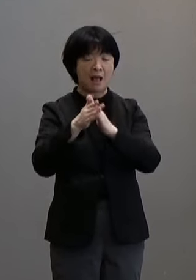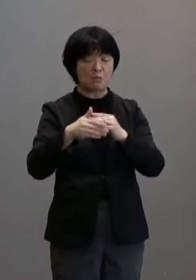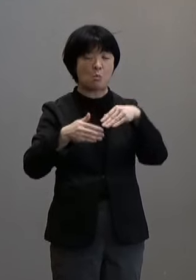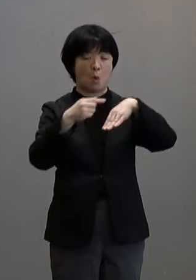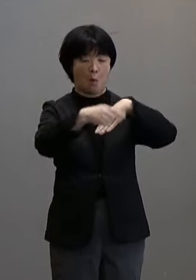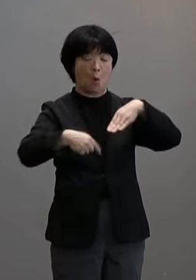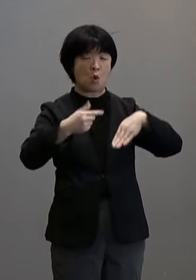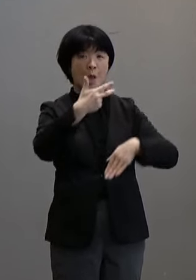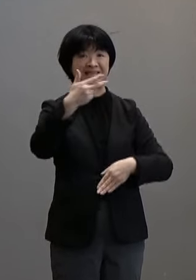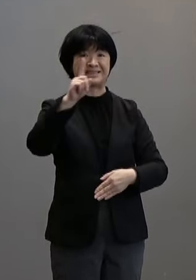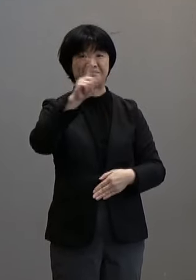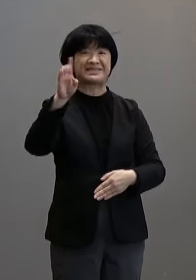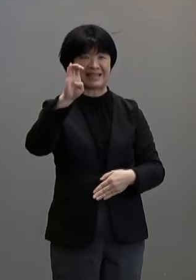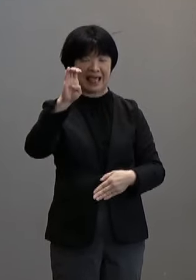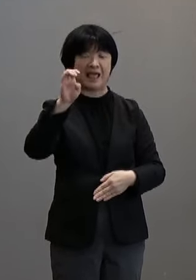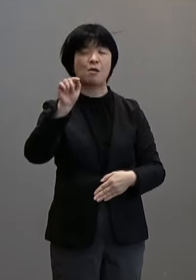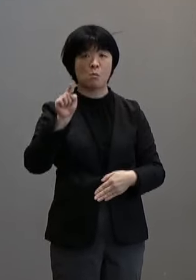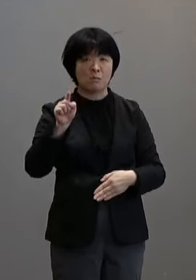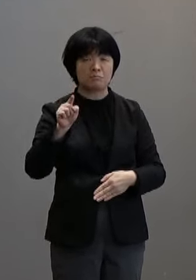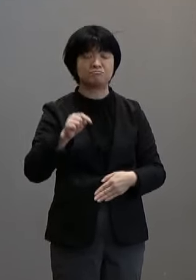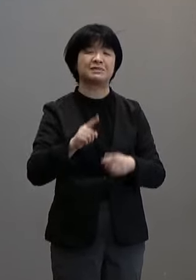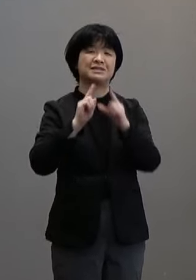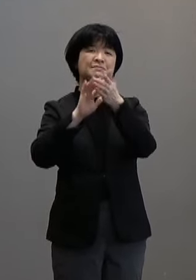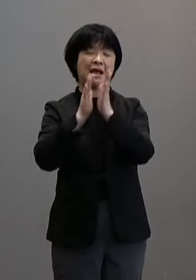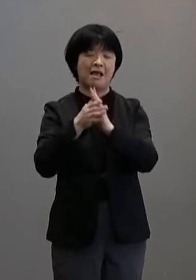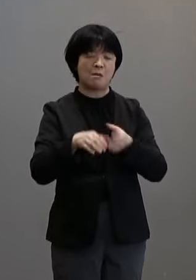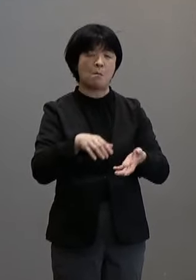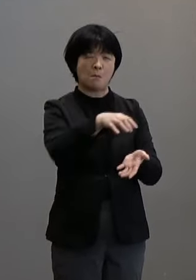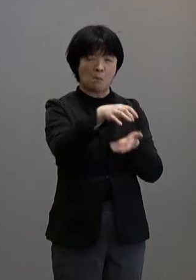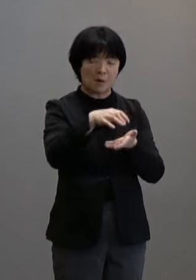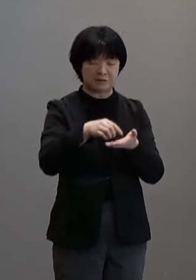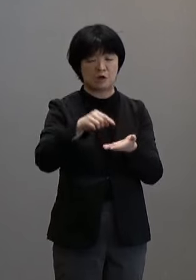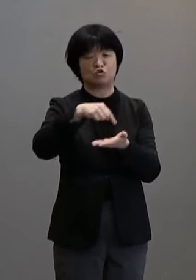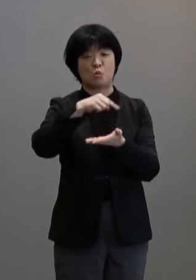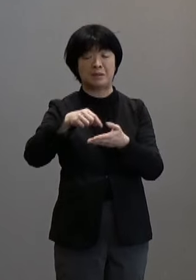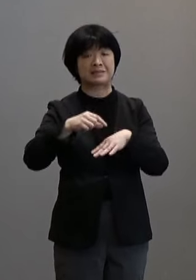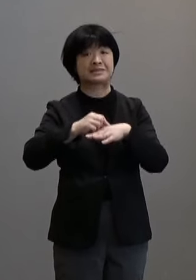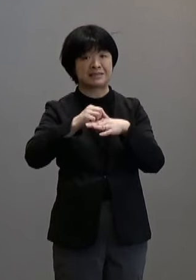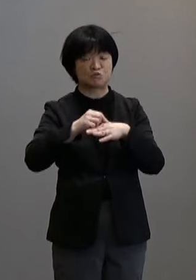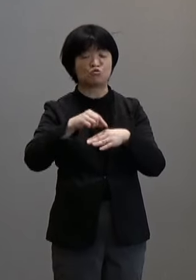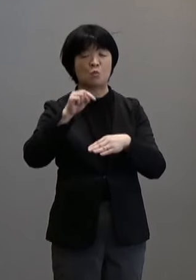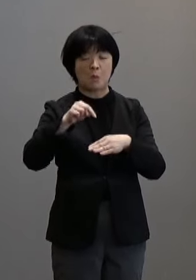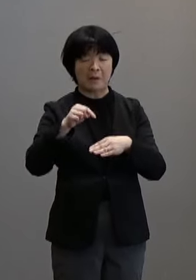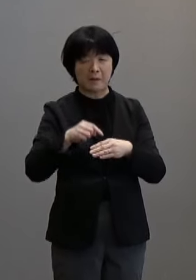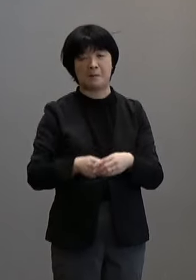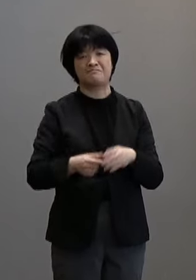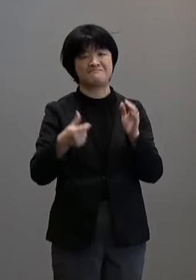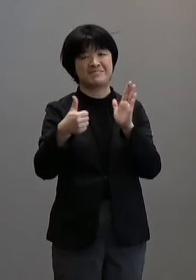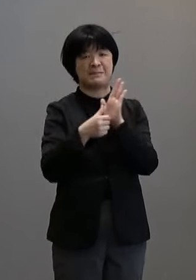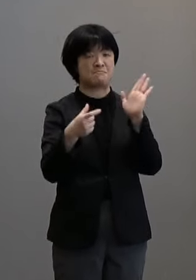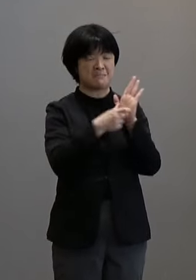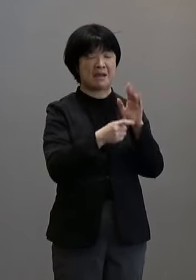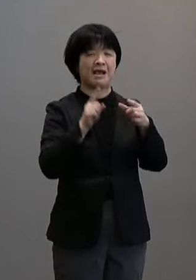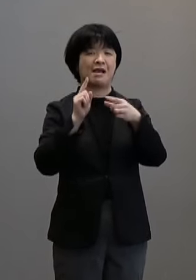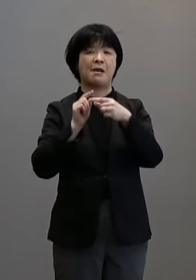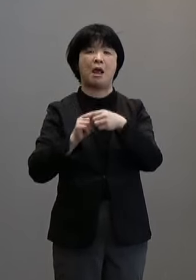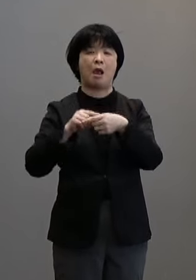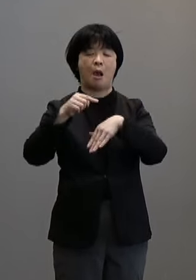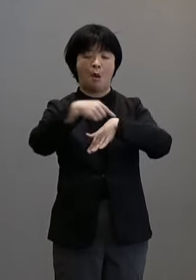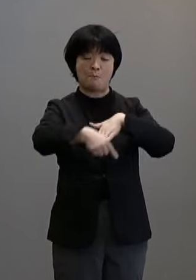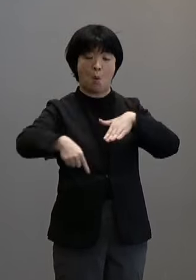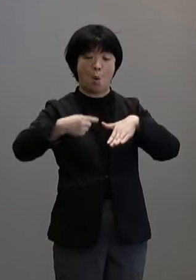県では県内で捕獲、処理、加工されたイノシシや鹿の肉を房総ジビエと銘打ち、その消費拡大に